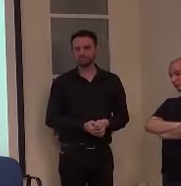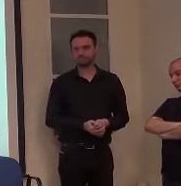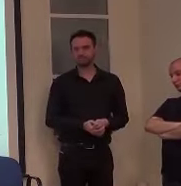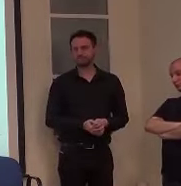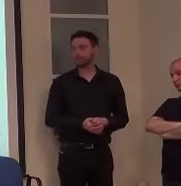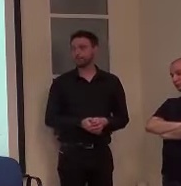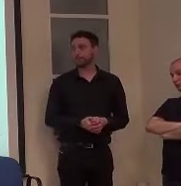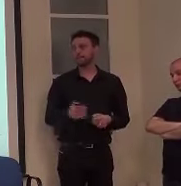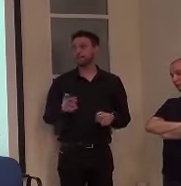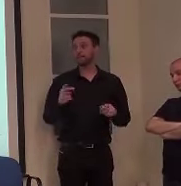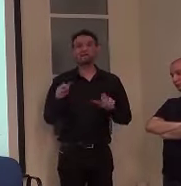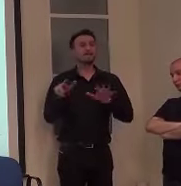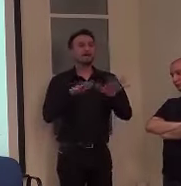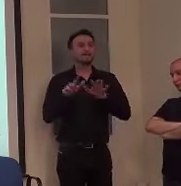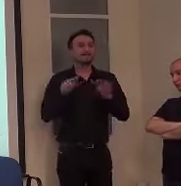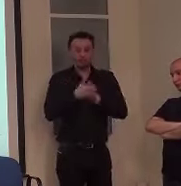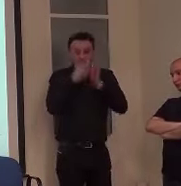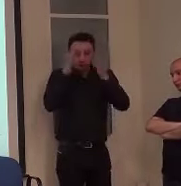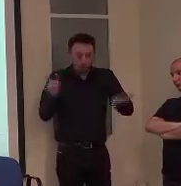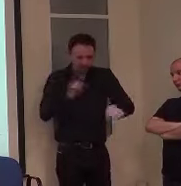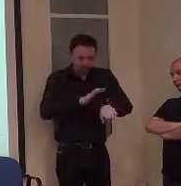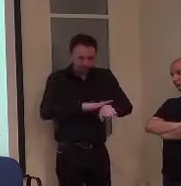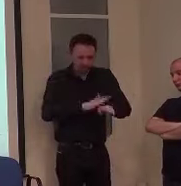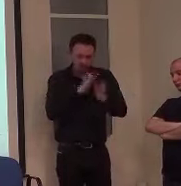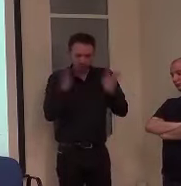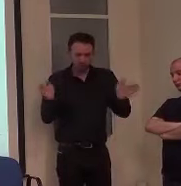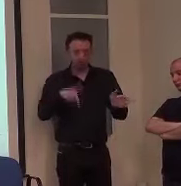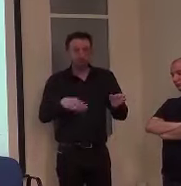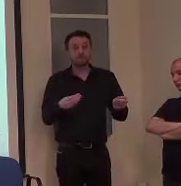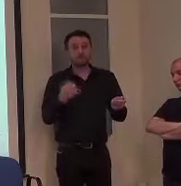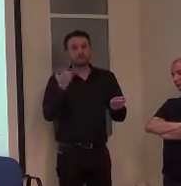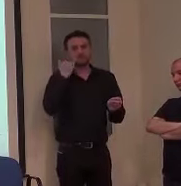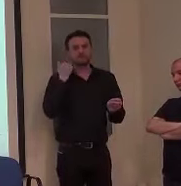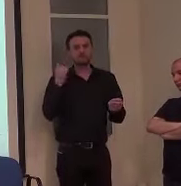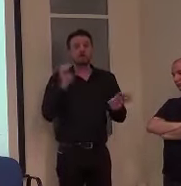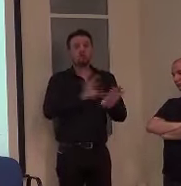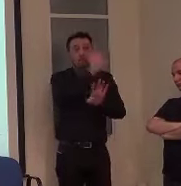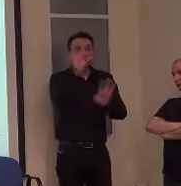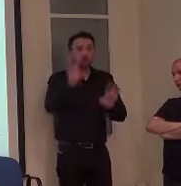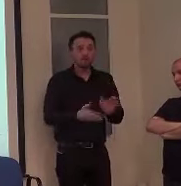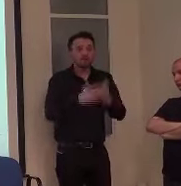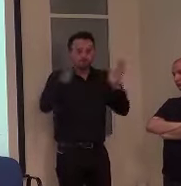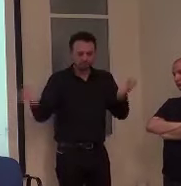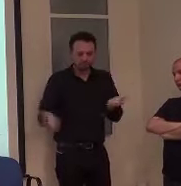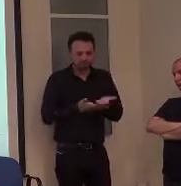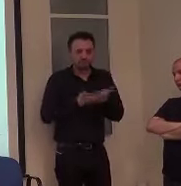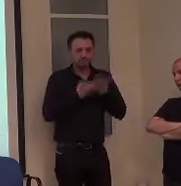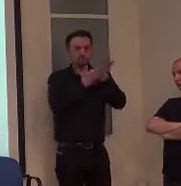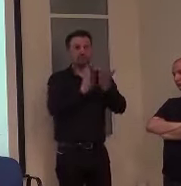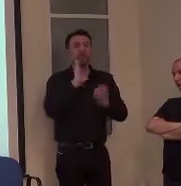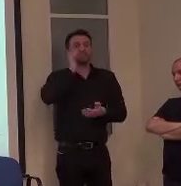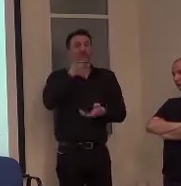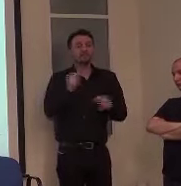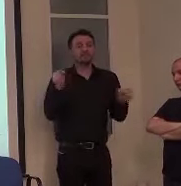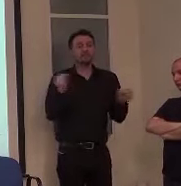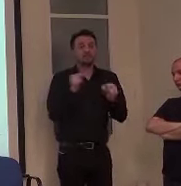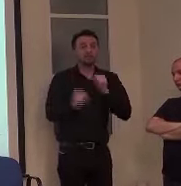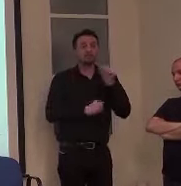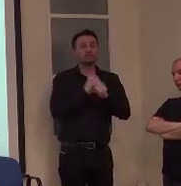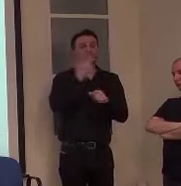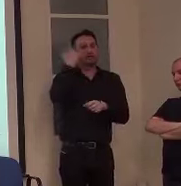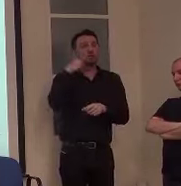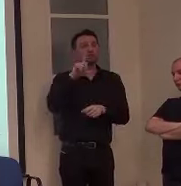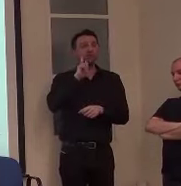el estado de situación actual la estamos en el estudio y hablábamos todas las provincias del 16 de mayo luego de julio